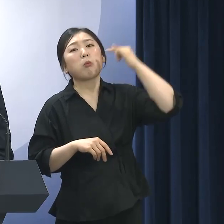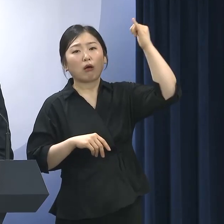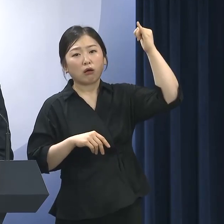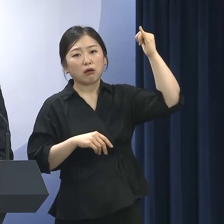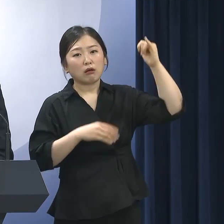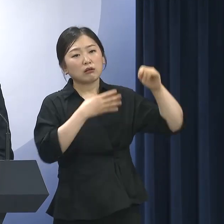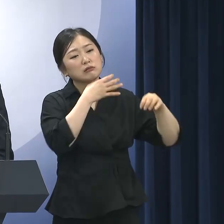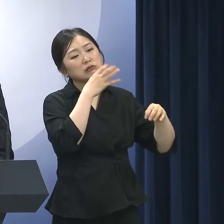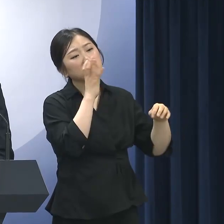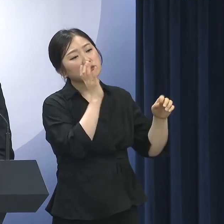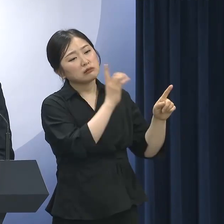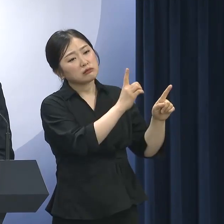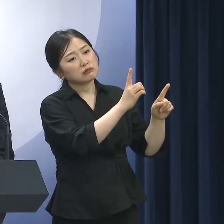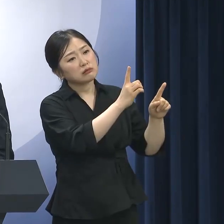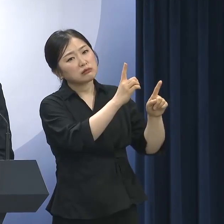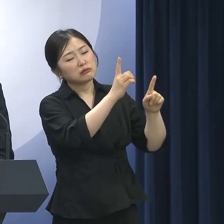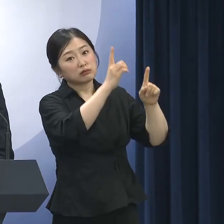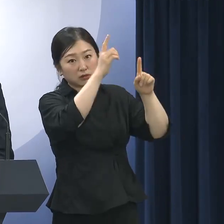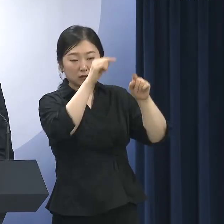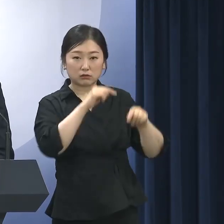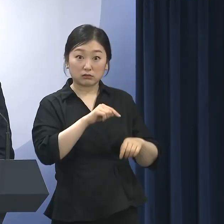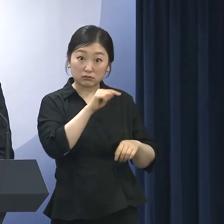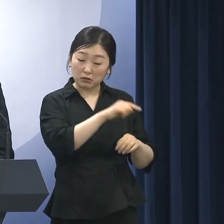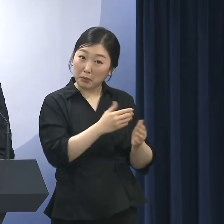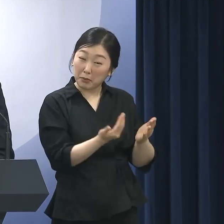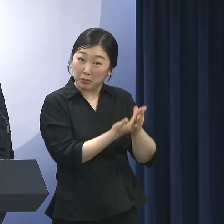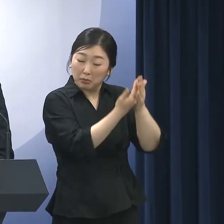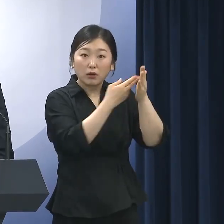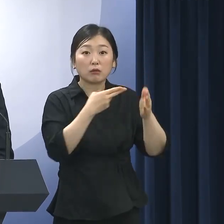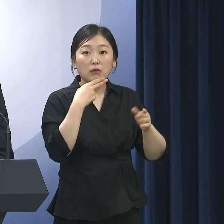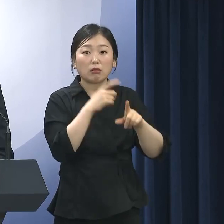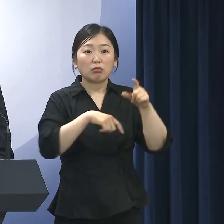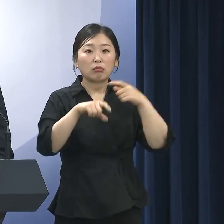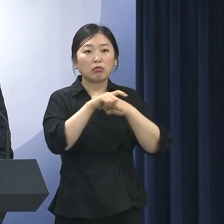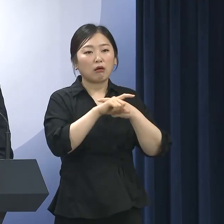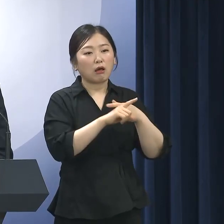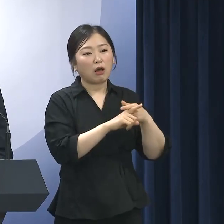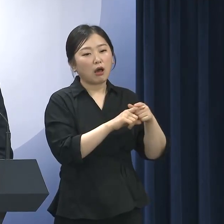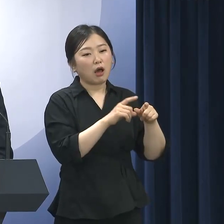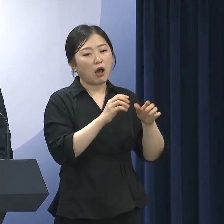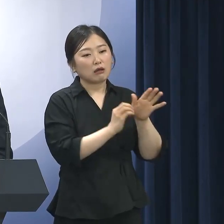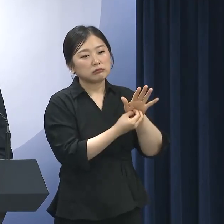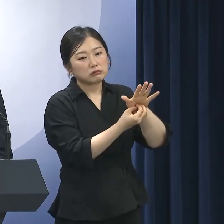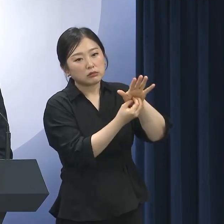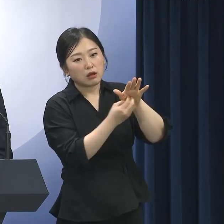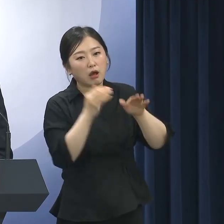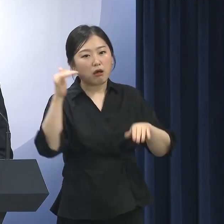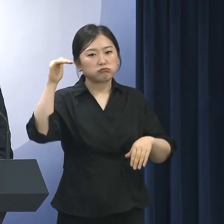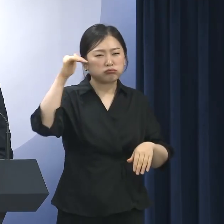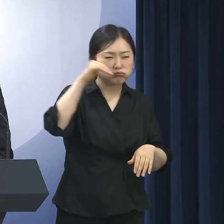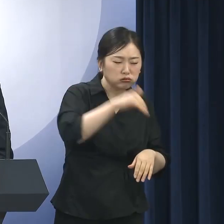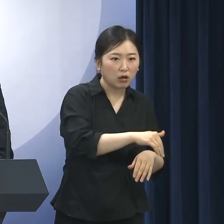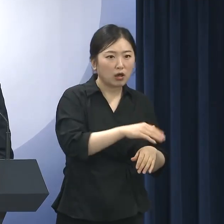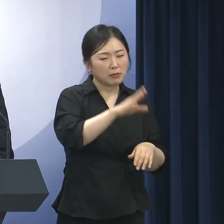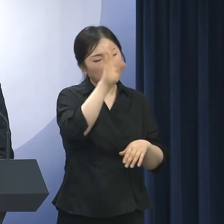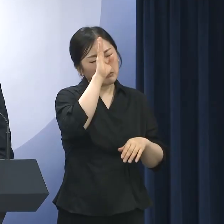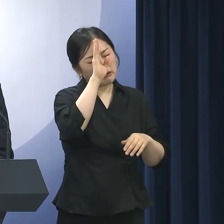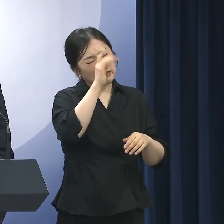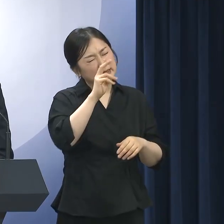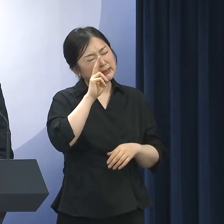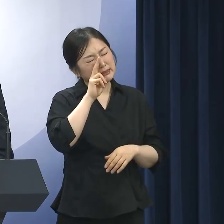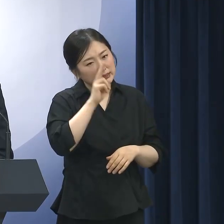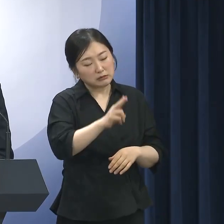정말로 이분들께서는 점차 나아지지는 않고 정말 나이가 들고 와상이 되고 이 돌아가시는 데 있어서 더 이렇게